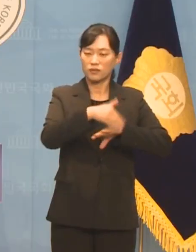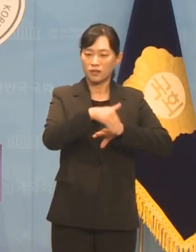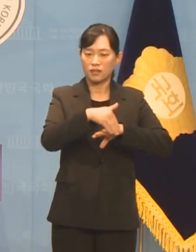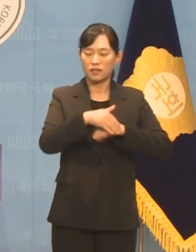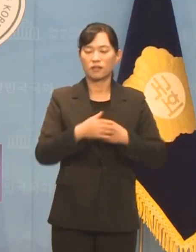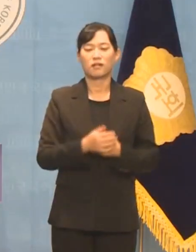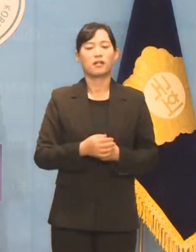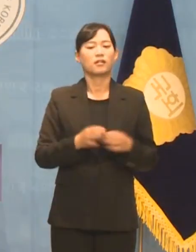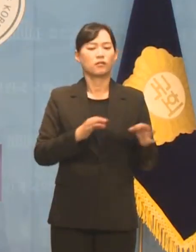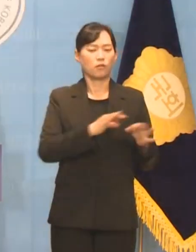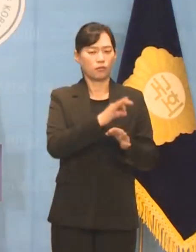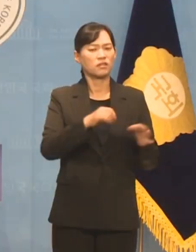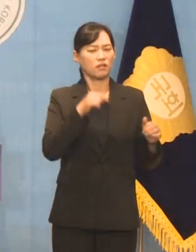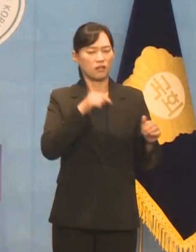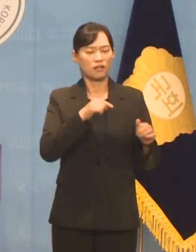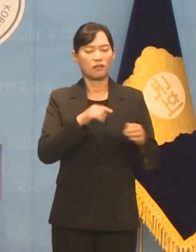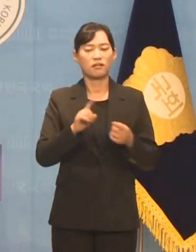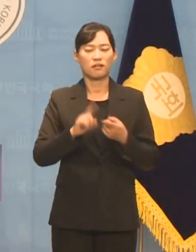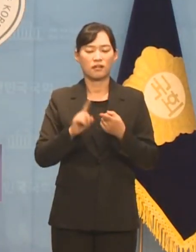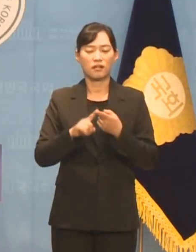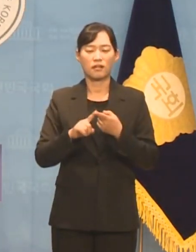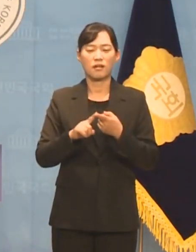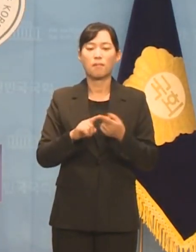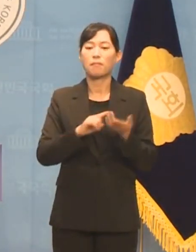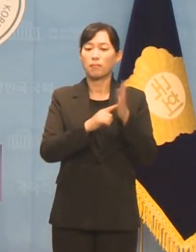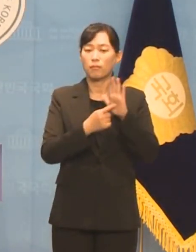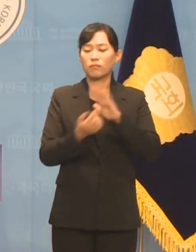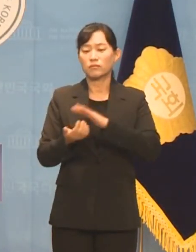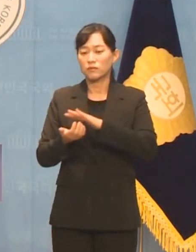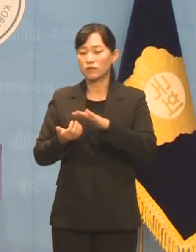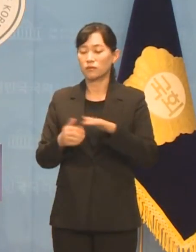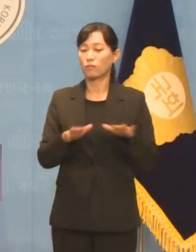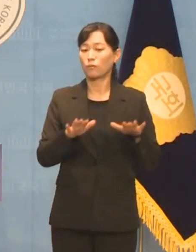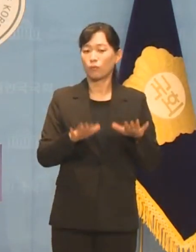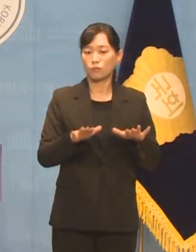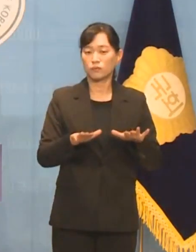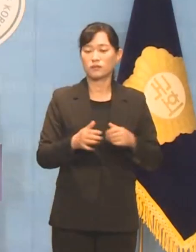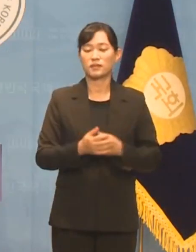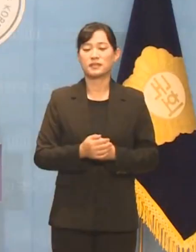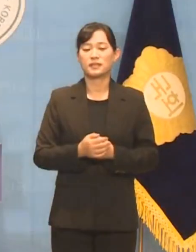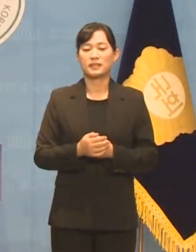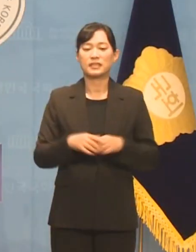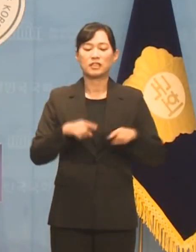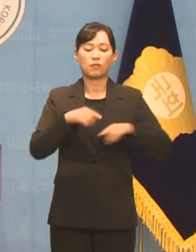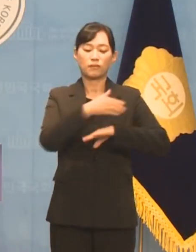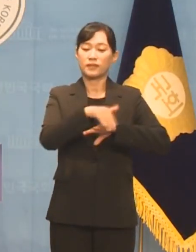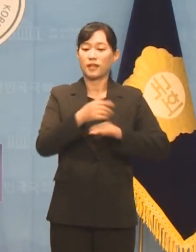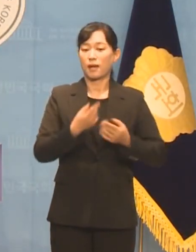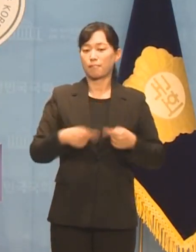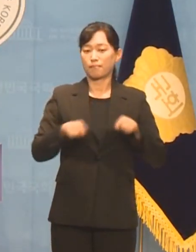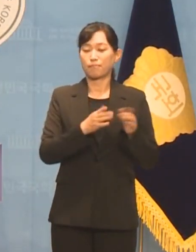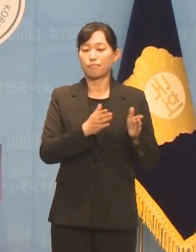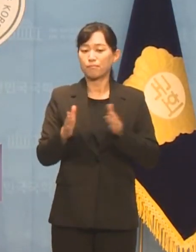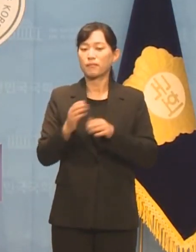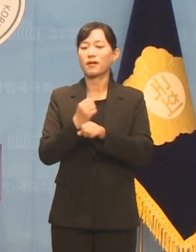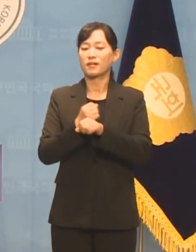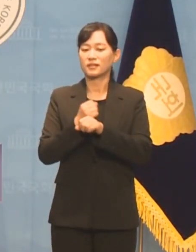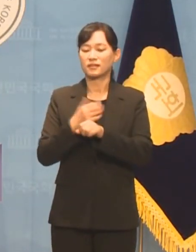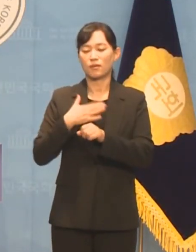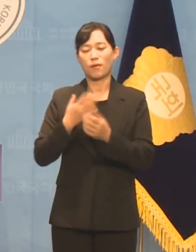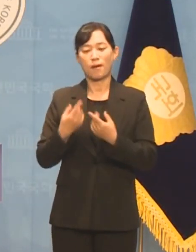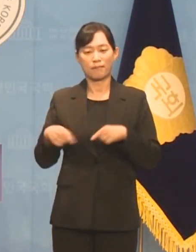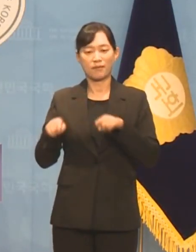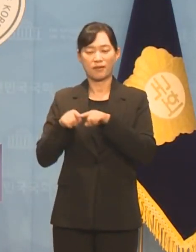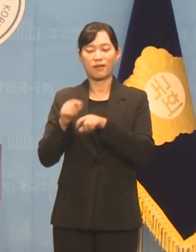경제 분야 정책 발표에 앞서서 오늘 이 정책을 함께 준비해 오신 저와 함께하고